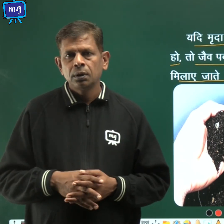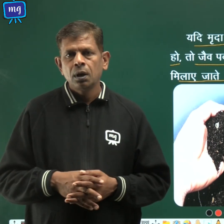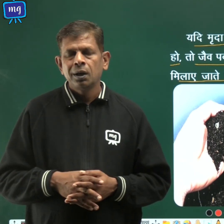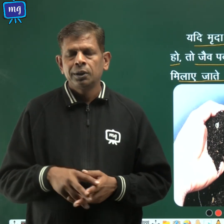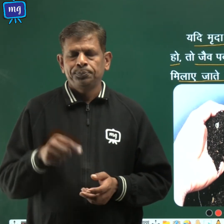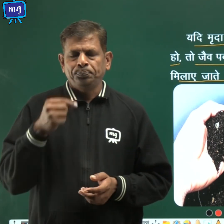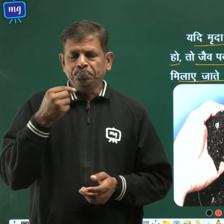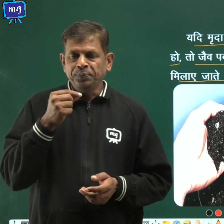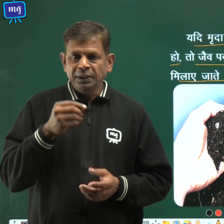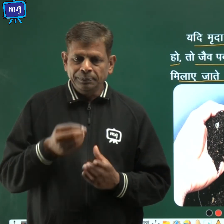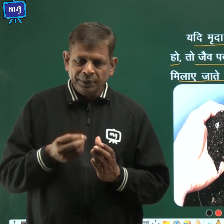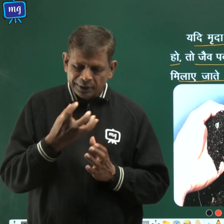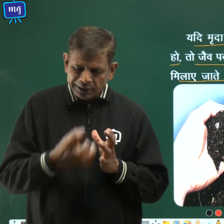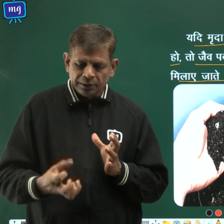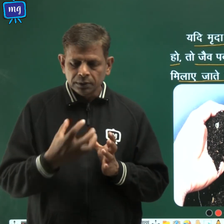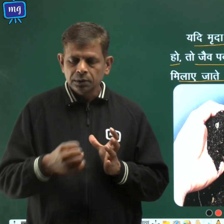अम्ल स्रावित करते हैं